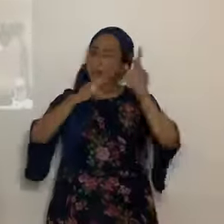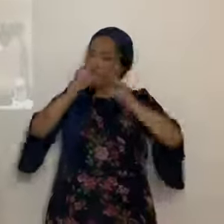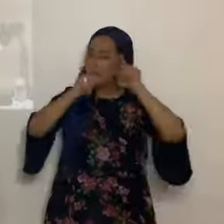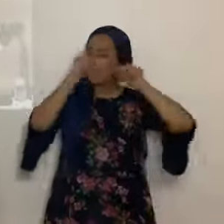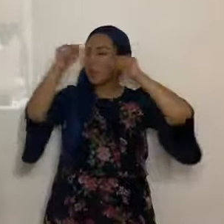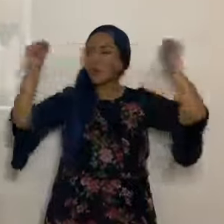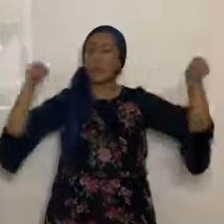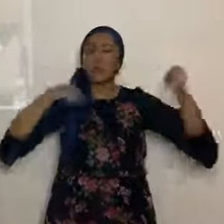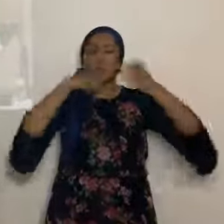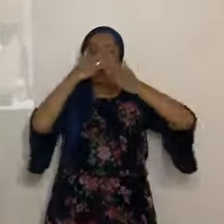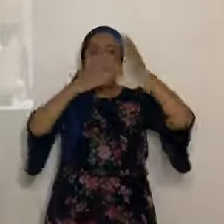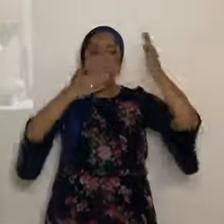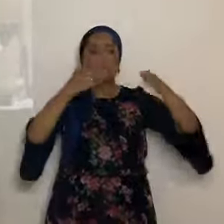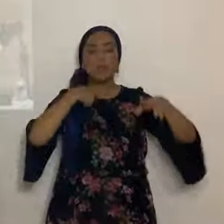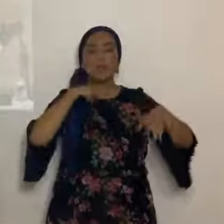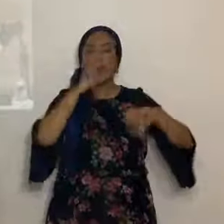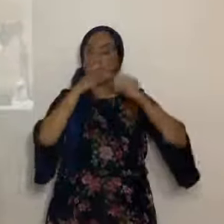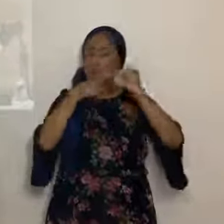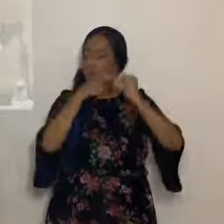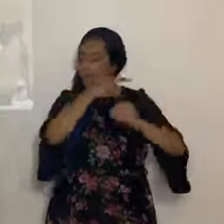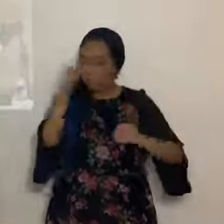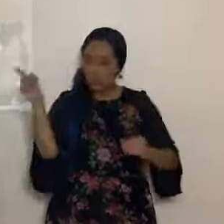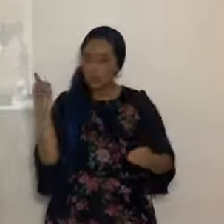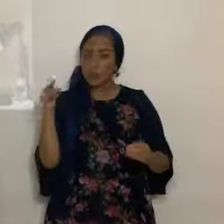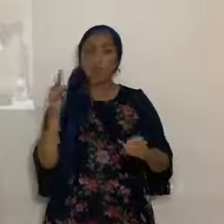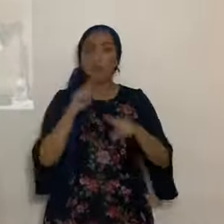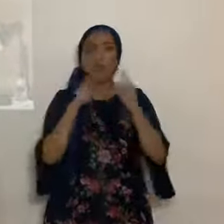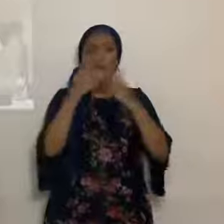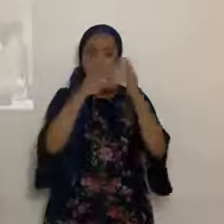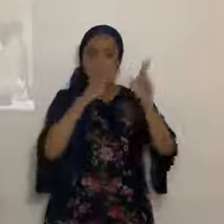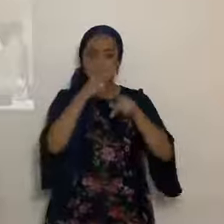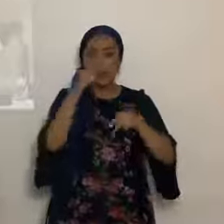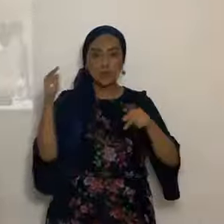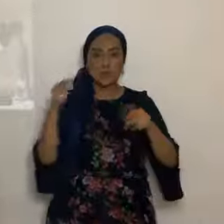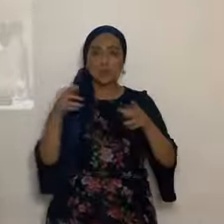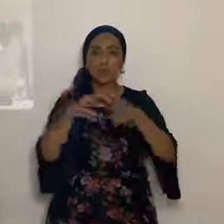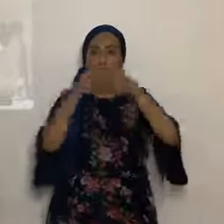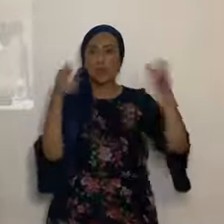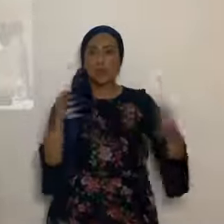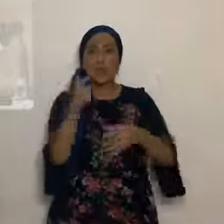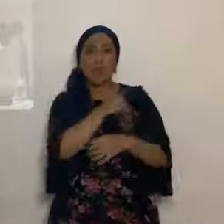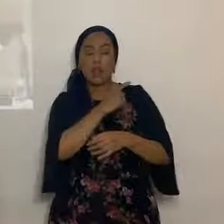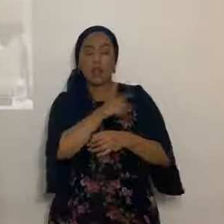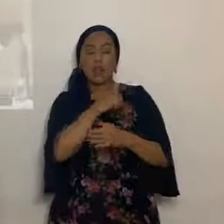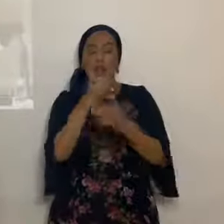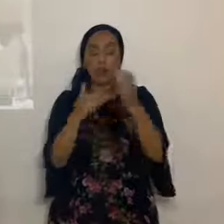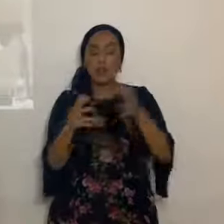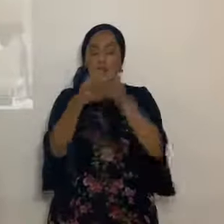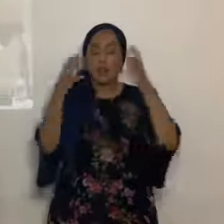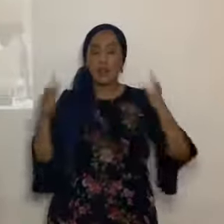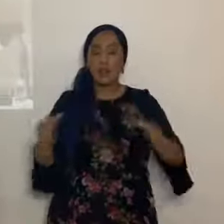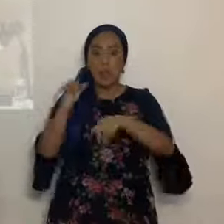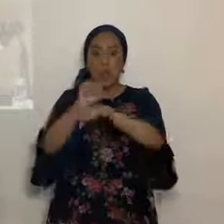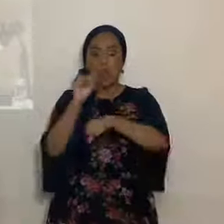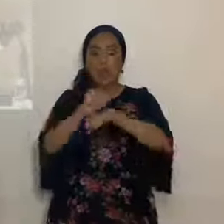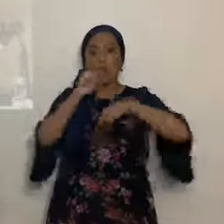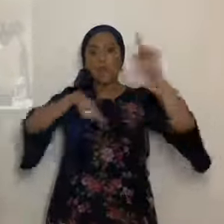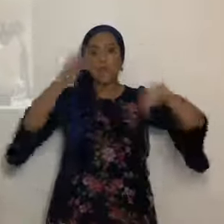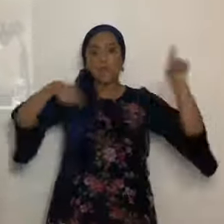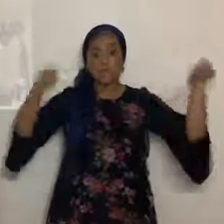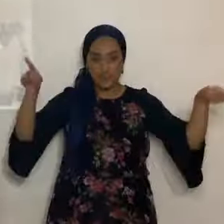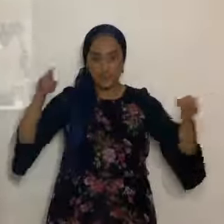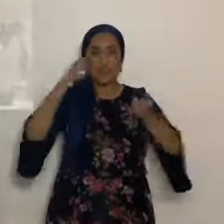personas, no me refiero a ustedes, hermanos, algunas personas se pasan de flojos, otros se pasan de mucho trabajar. A ver,